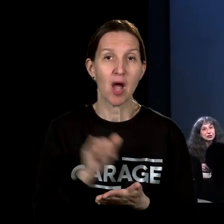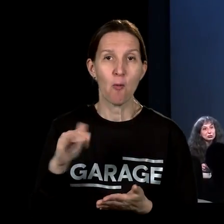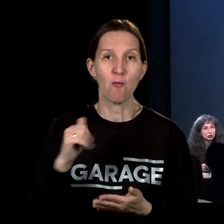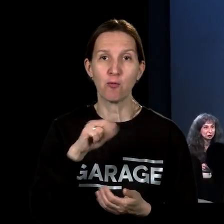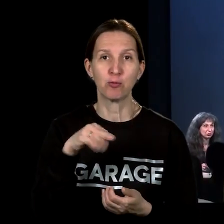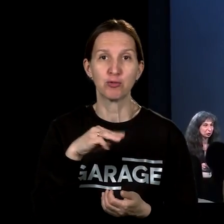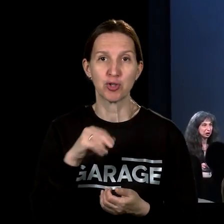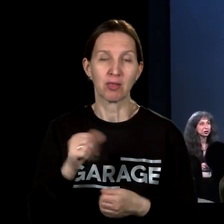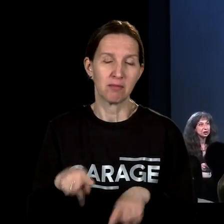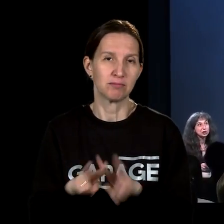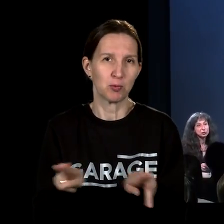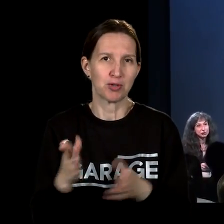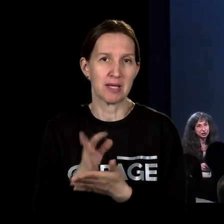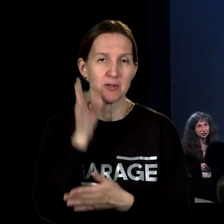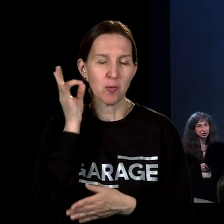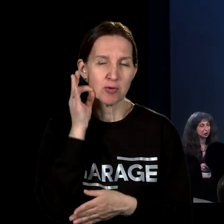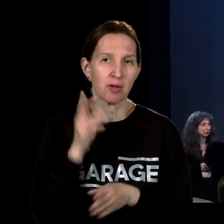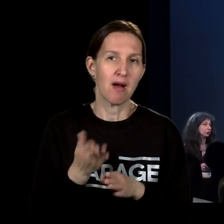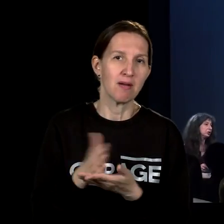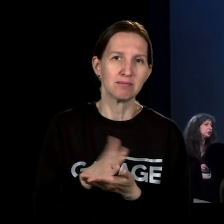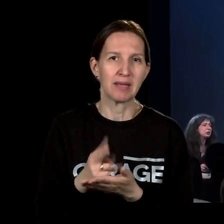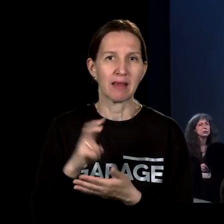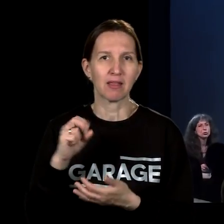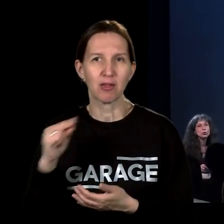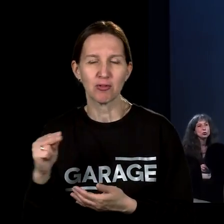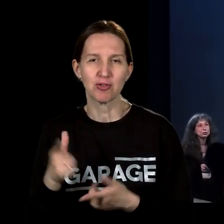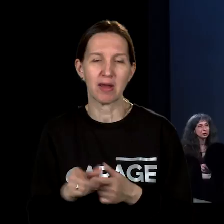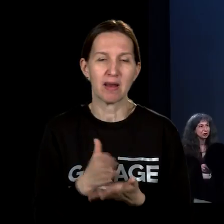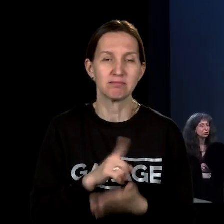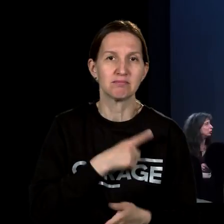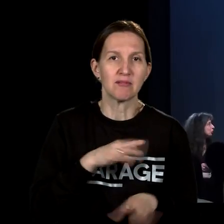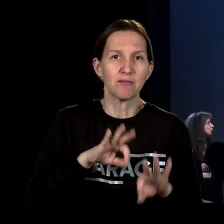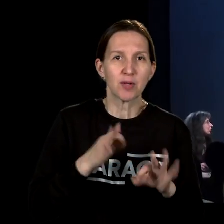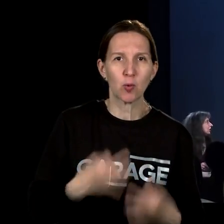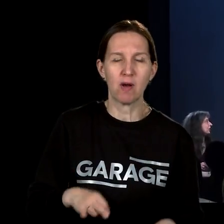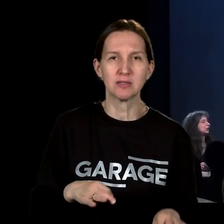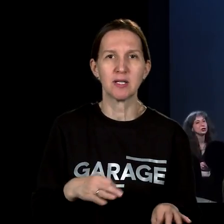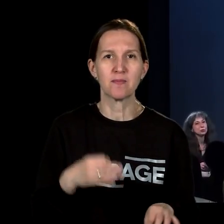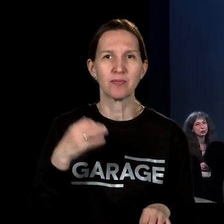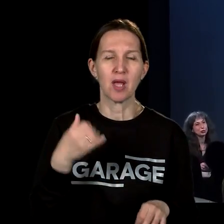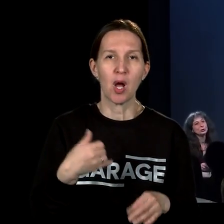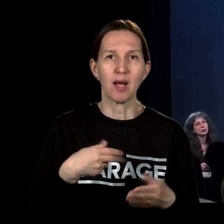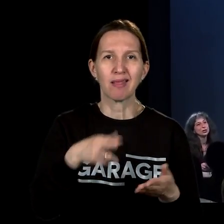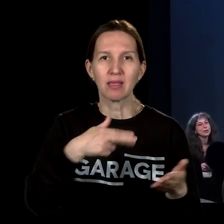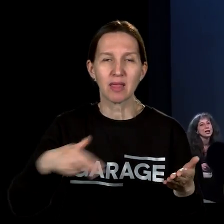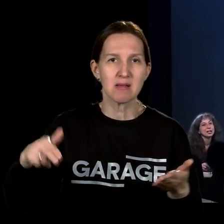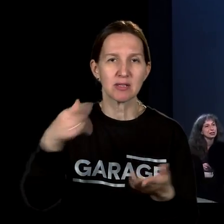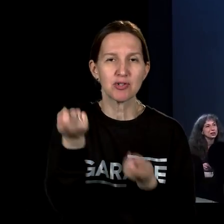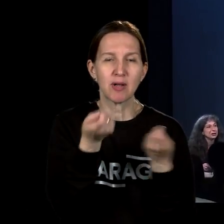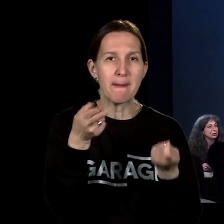котик действительно вот такое нечто кичевое, нечто действительно виртуозно вот этой тушью, да, кисточкой